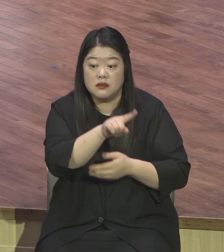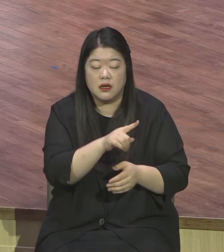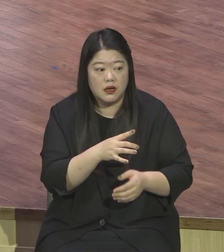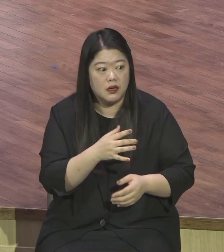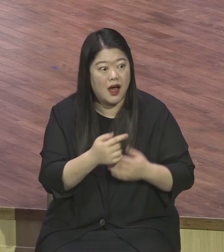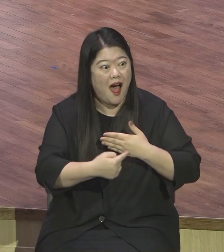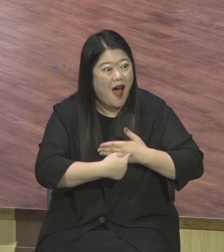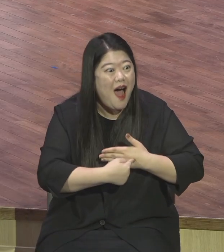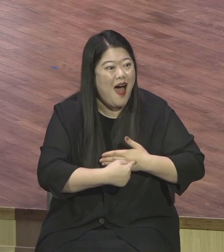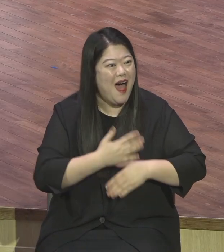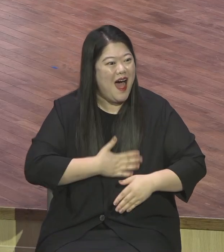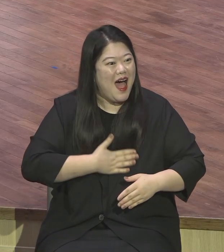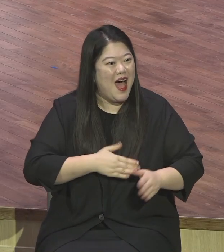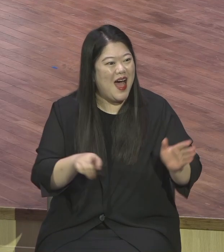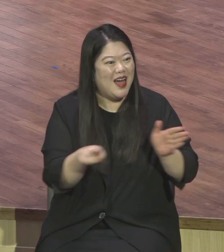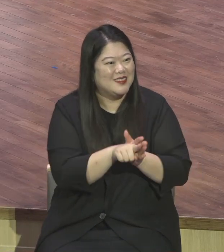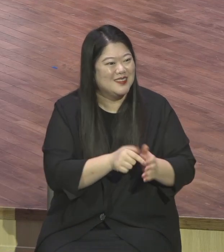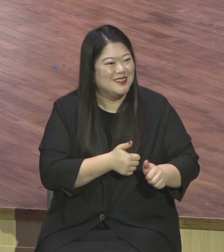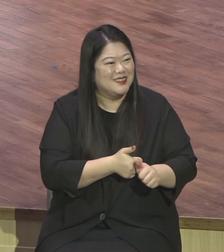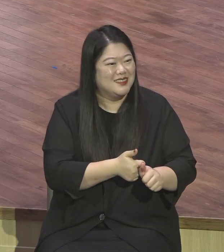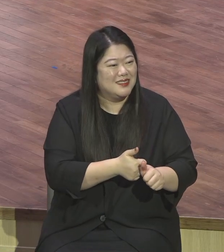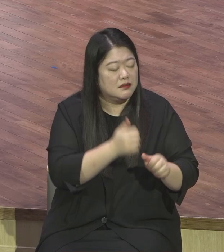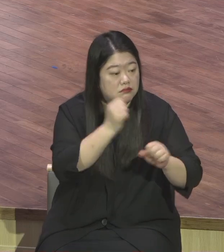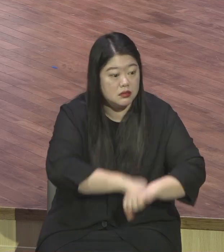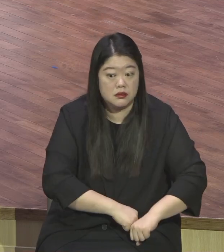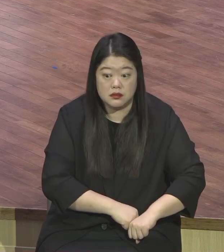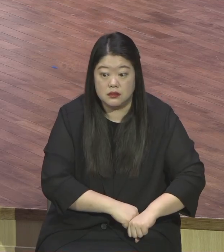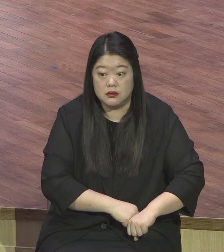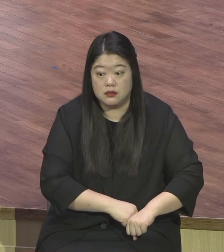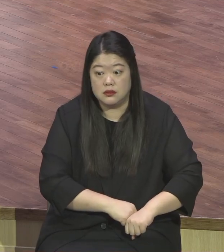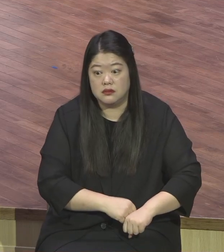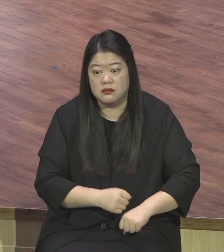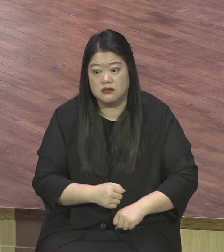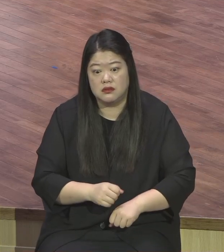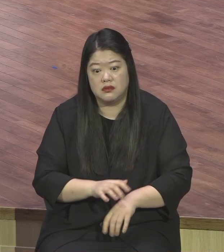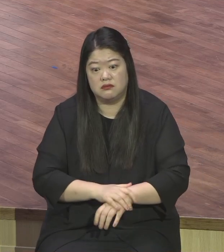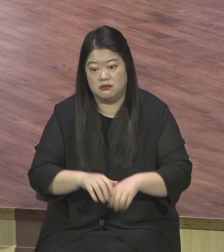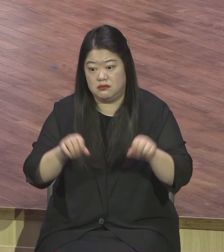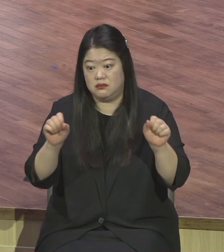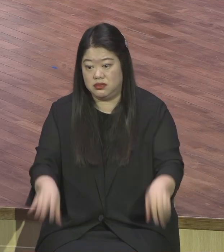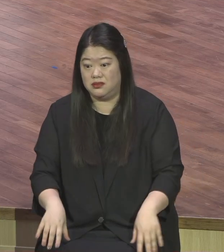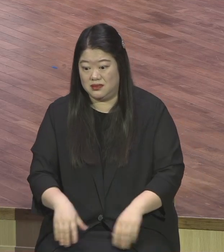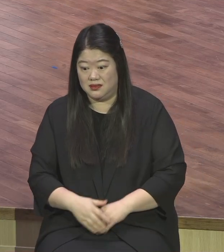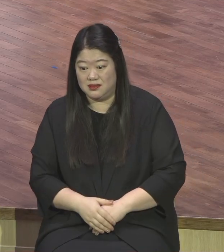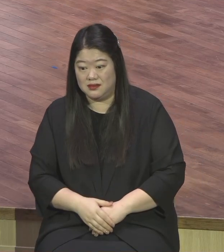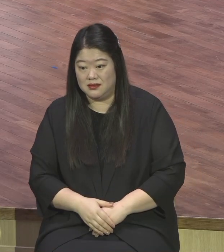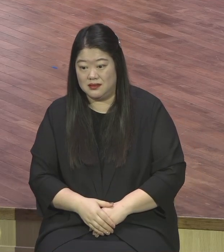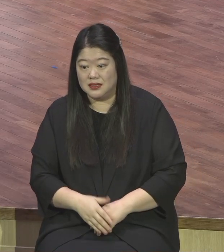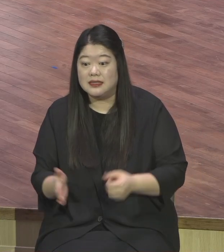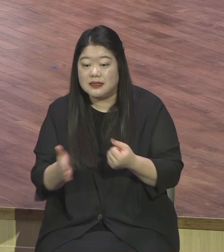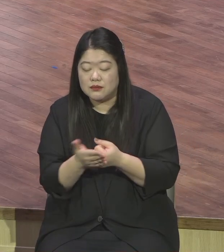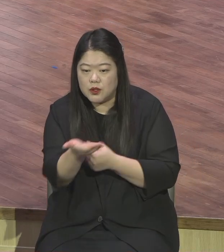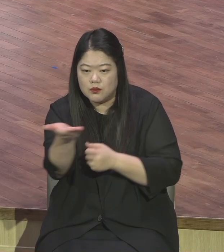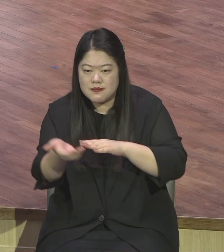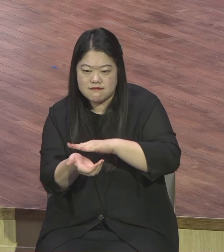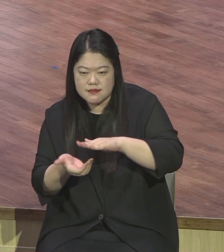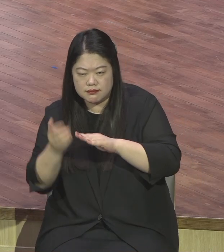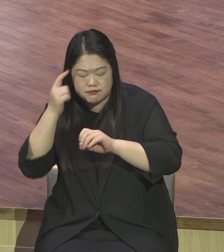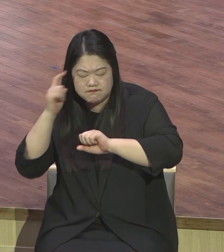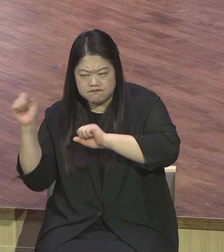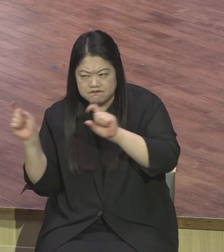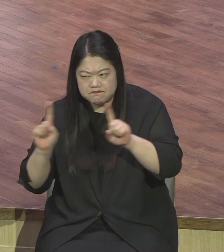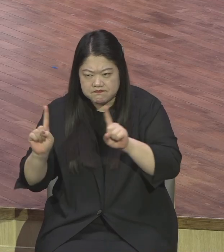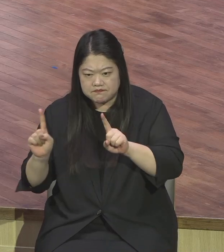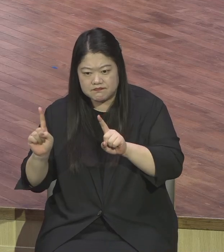영원한 멸망길로 가게 만들기 때문에 우리가 영적으로 깨어서 여러분이